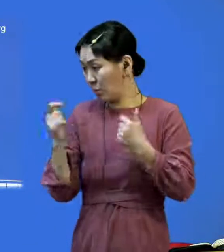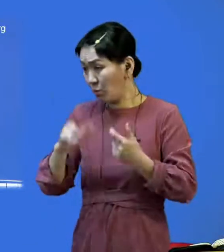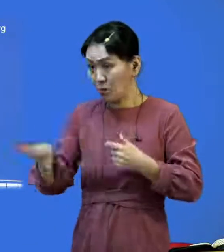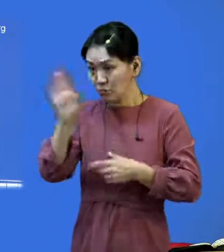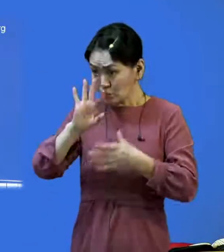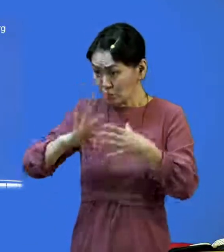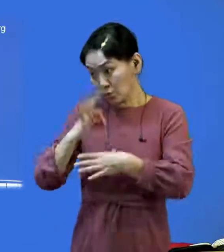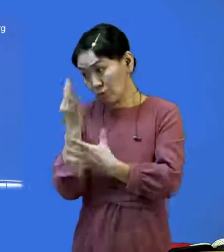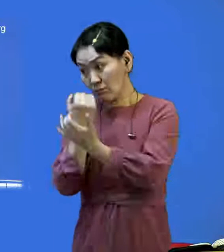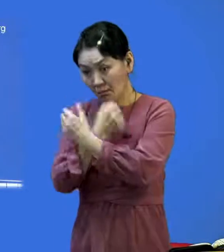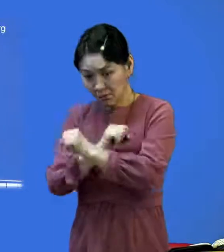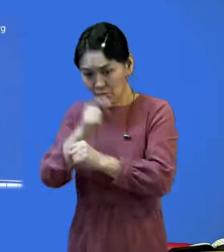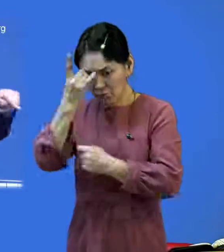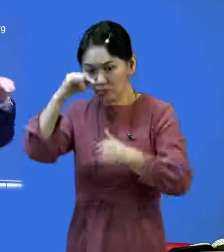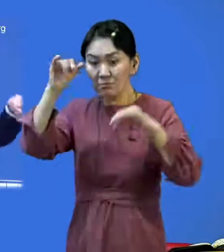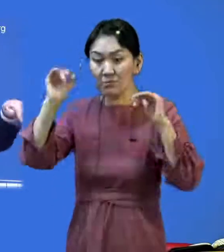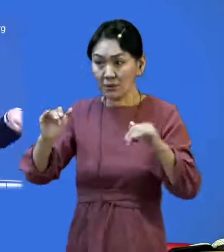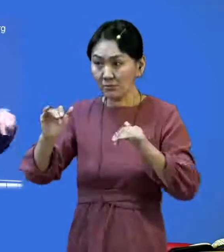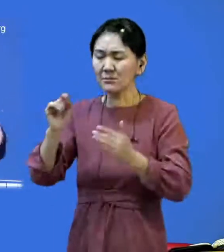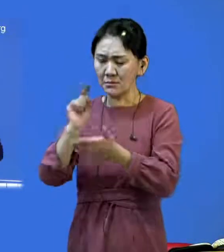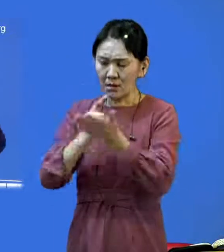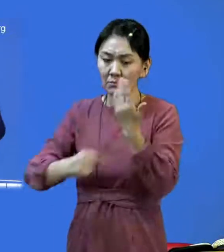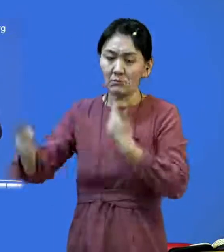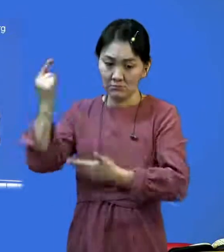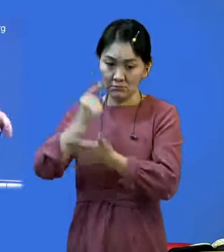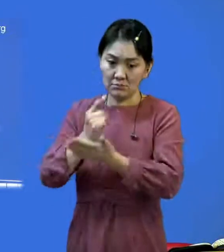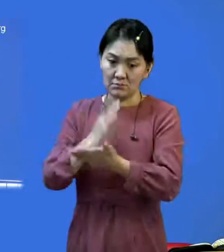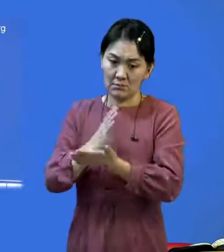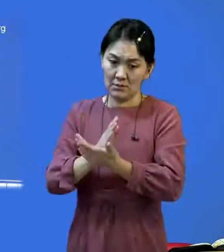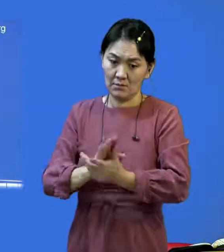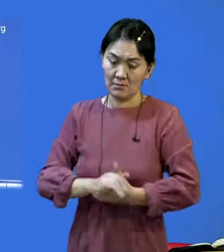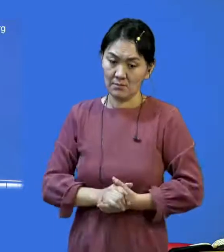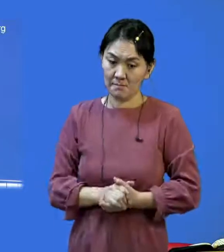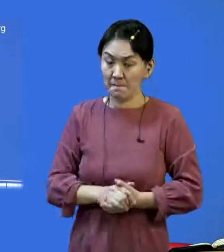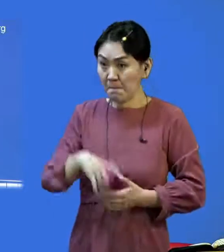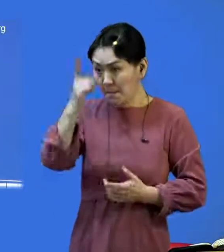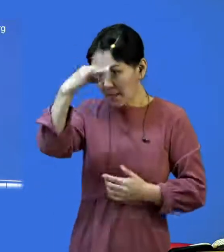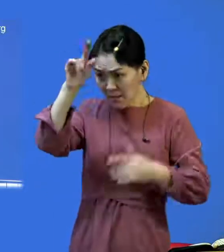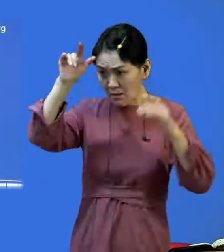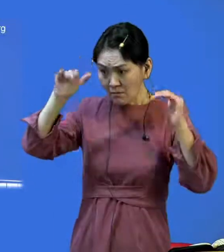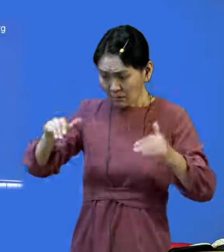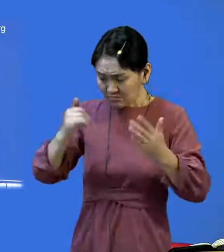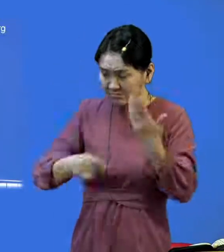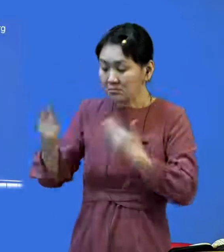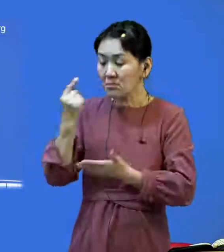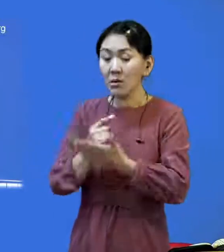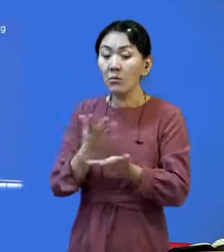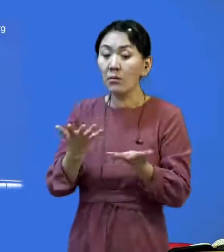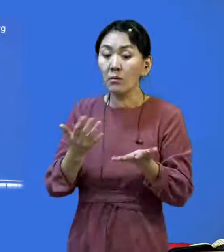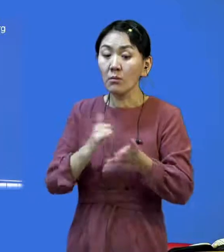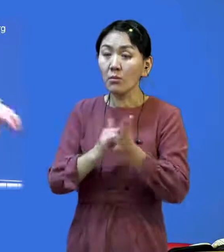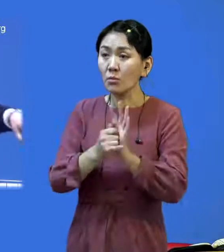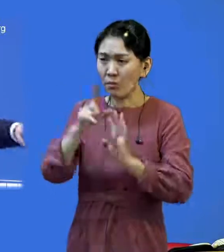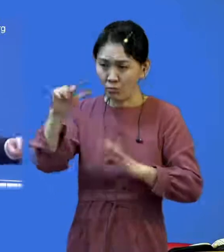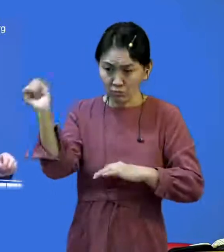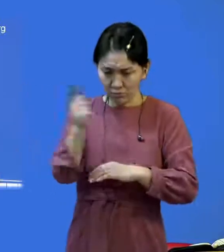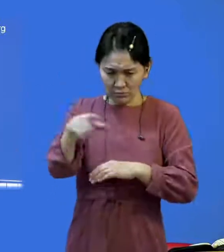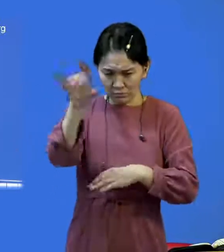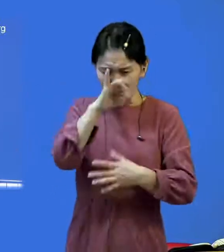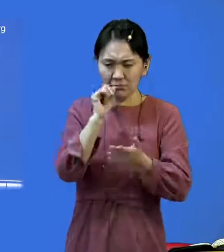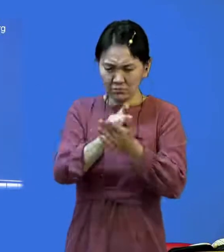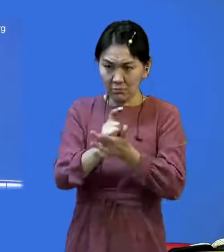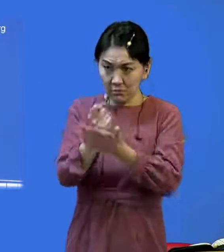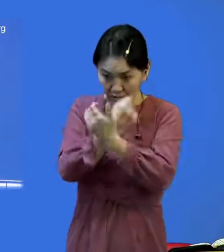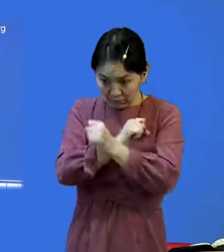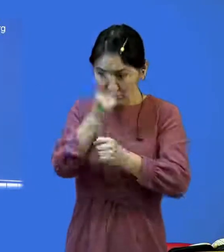сүнс аврагдах үед Бурханы хаанчлал ирж байгаа юм. Тэгэхээр Бурханы хаанчлалыг ир гэж байгаа нь хүн нэг бүр аврагдах үед